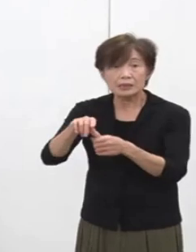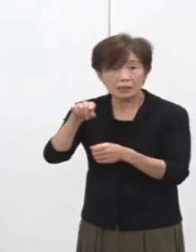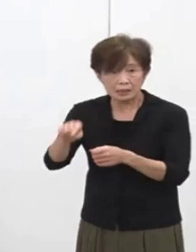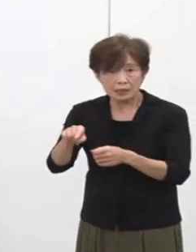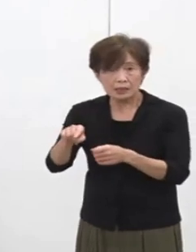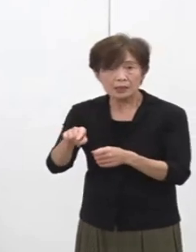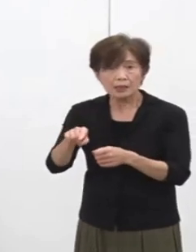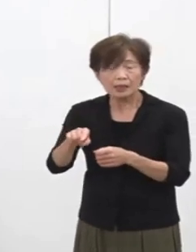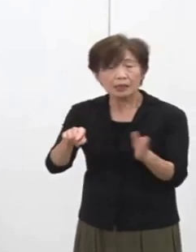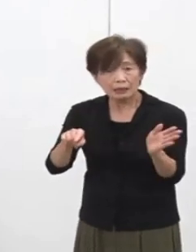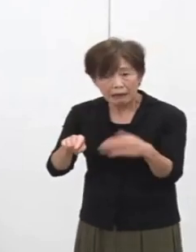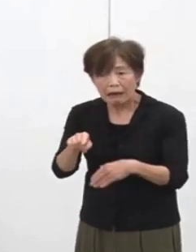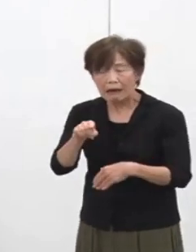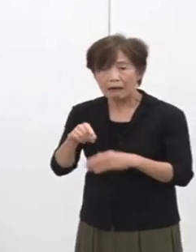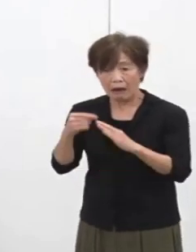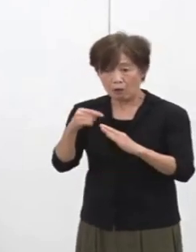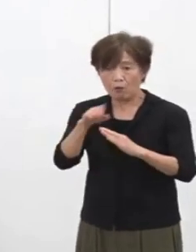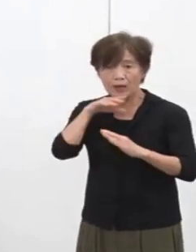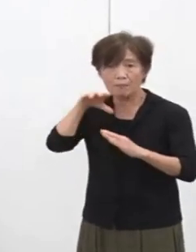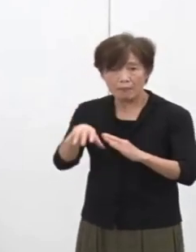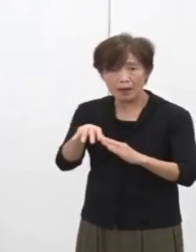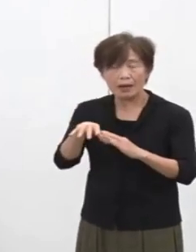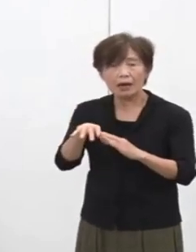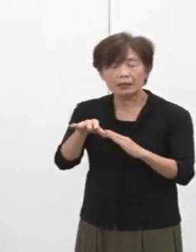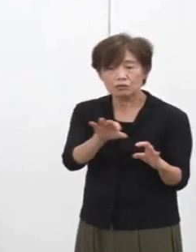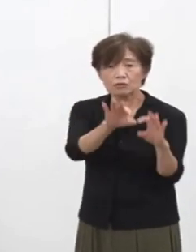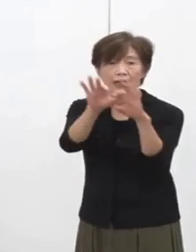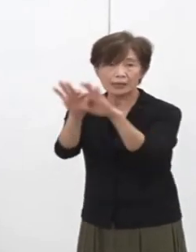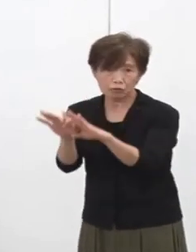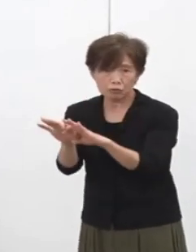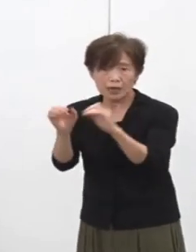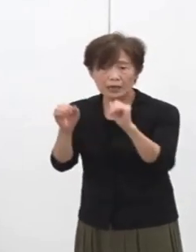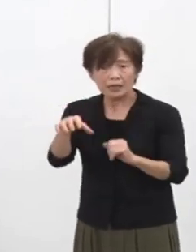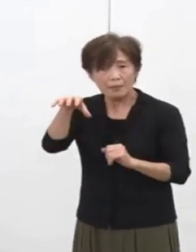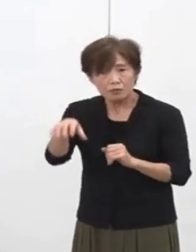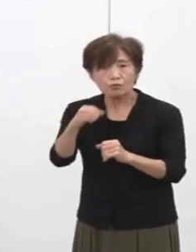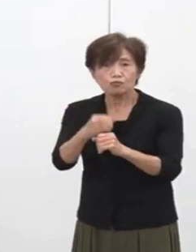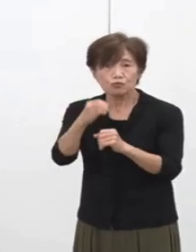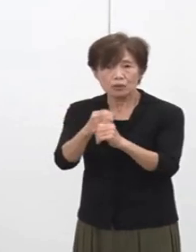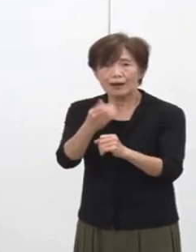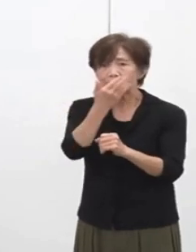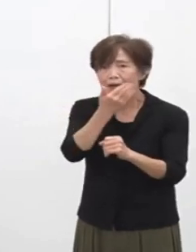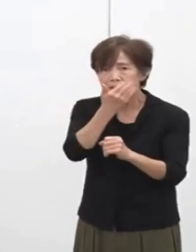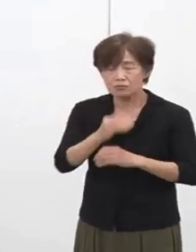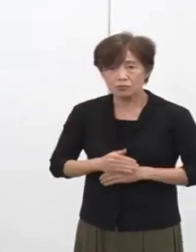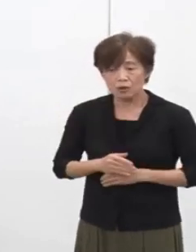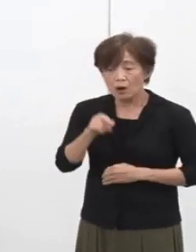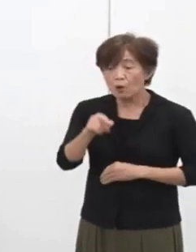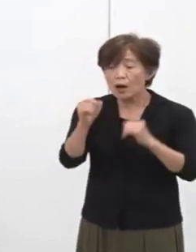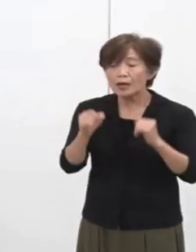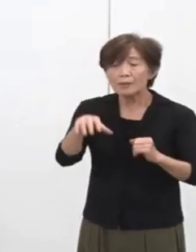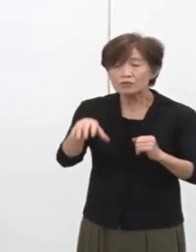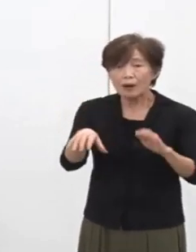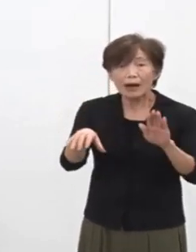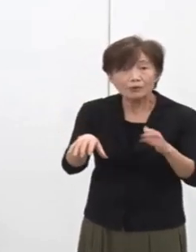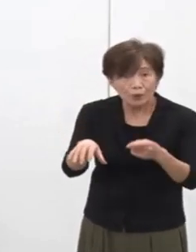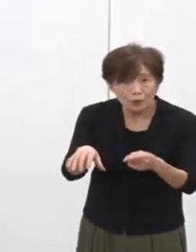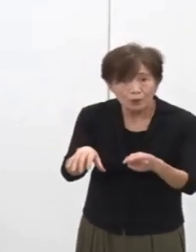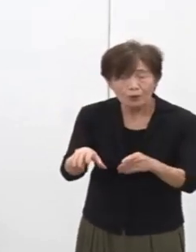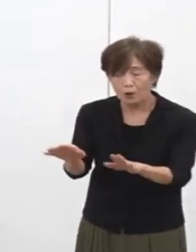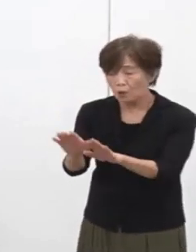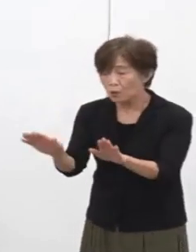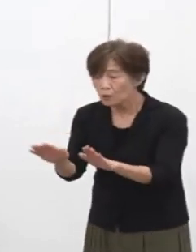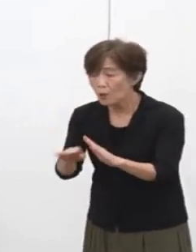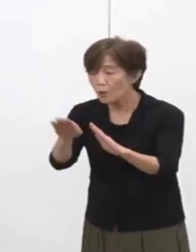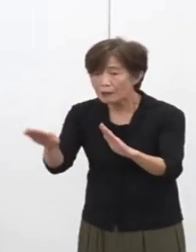できるかもしれないので、こういう居場所づくりっていうのは本当に重要だと思います。ただこういう居場所があるよというのをそもそも子どもたちやご